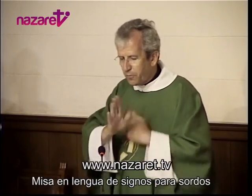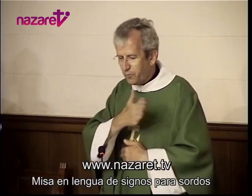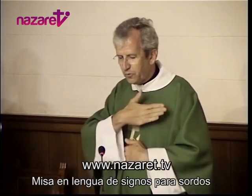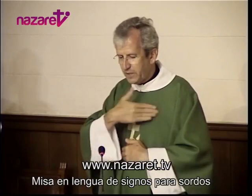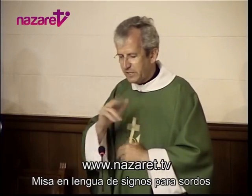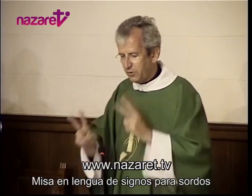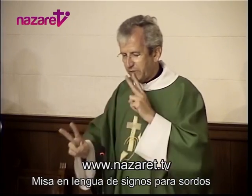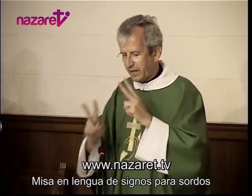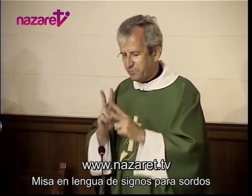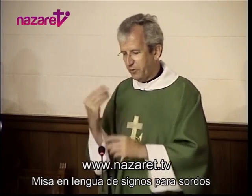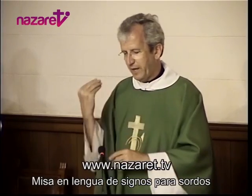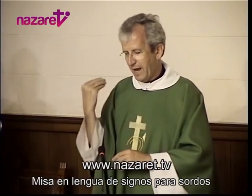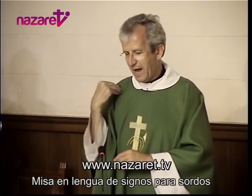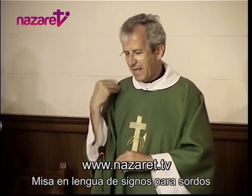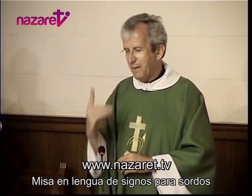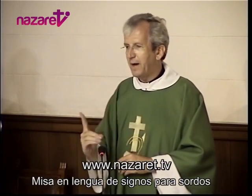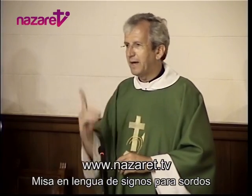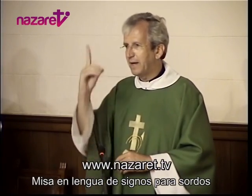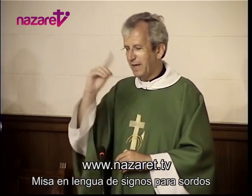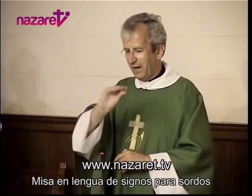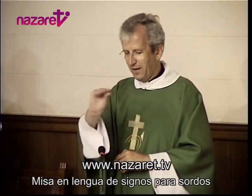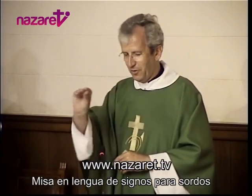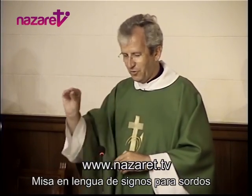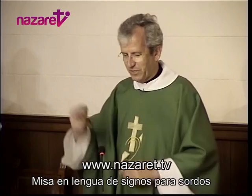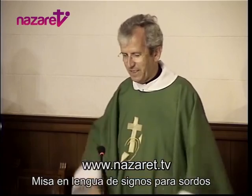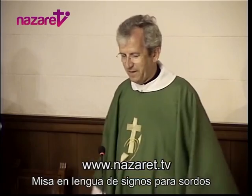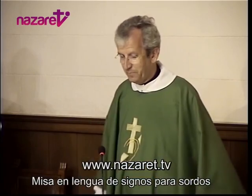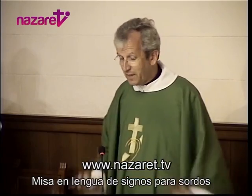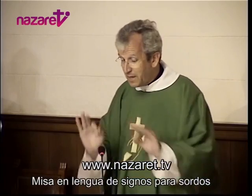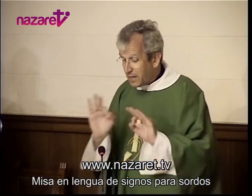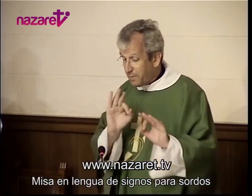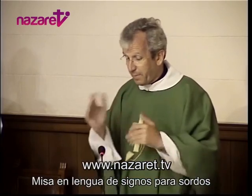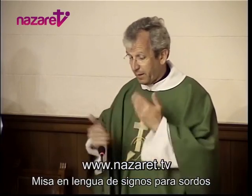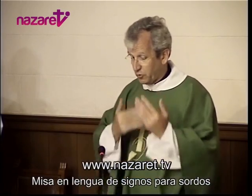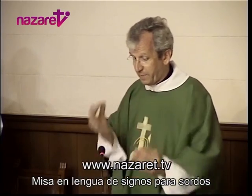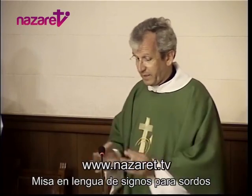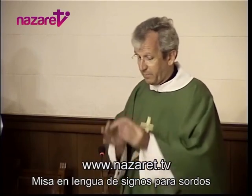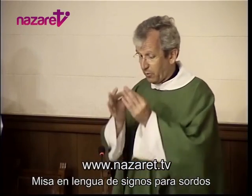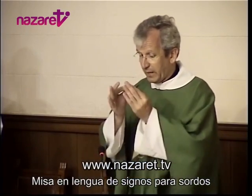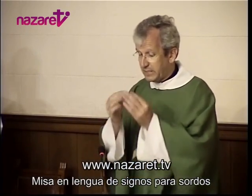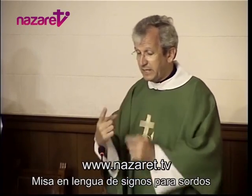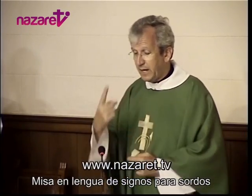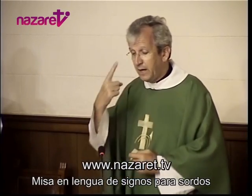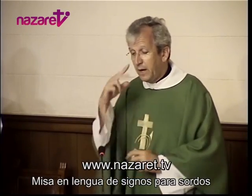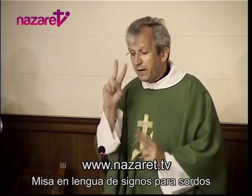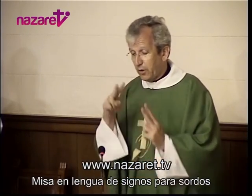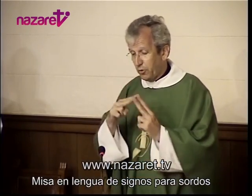profundo deseo de responder a la llamada que Él nos hace. Y preparémonos para celebrar la Eucaristía,